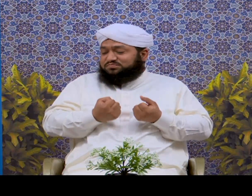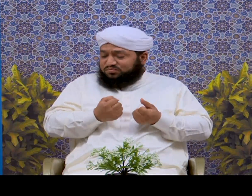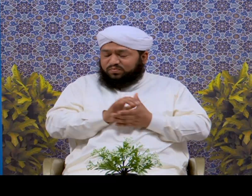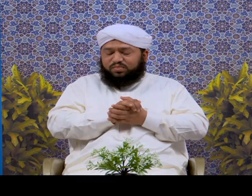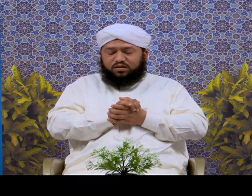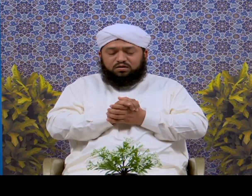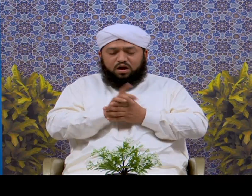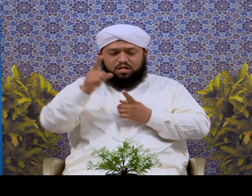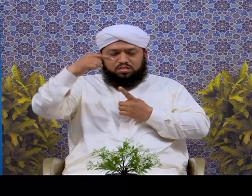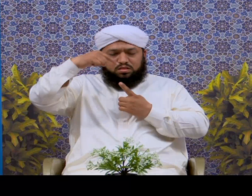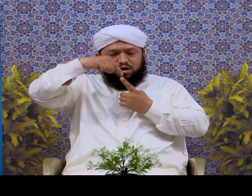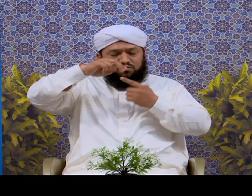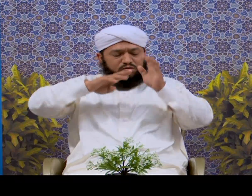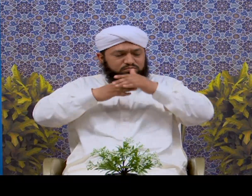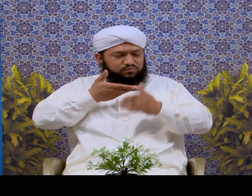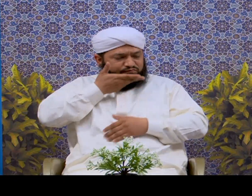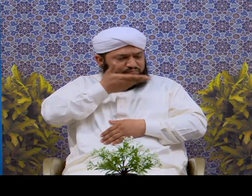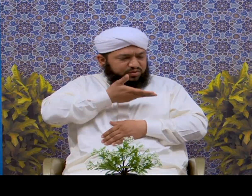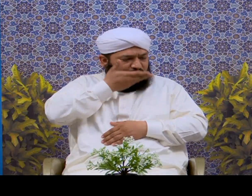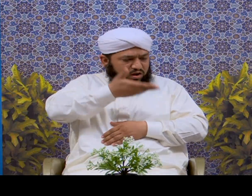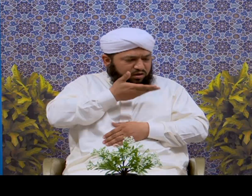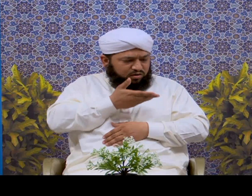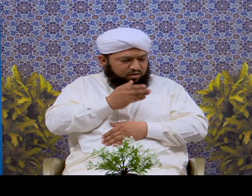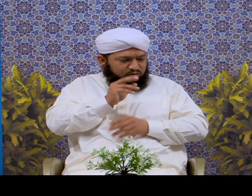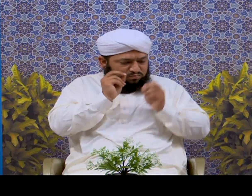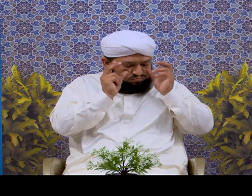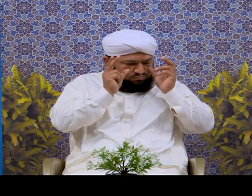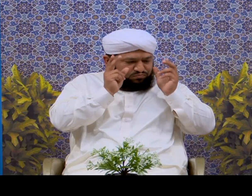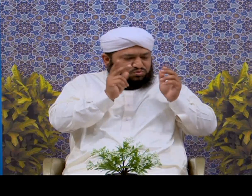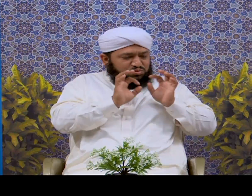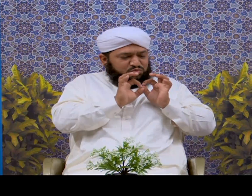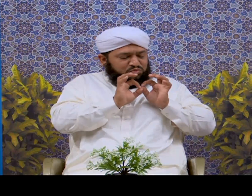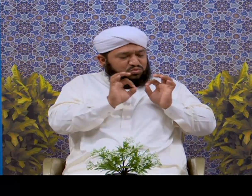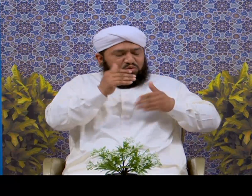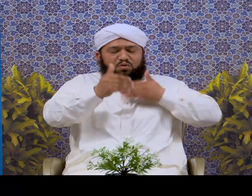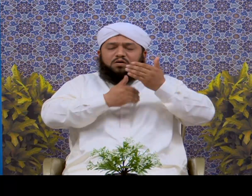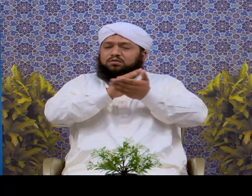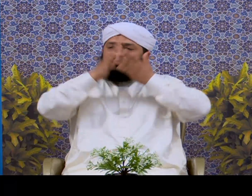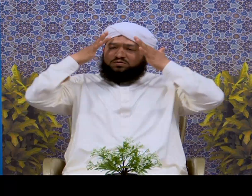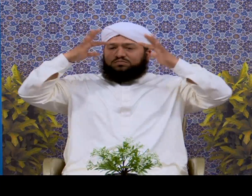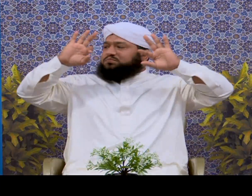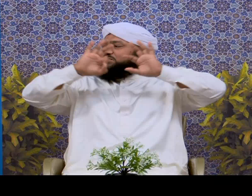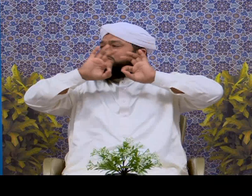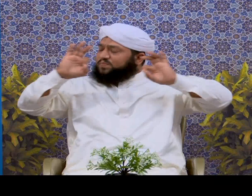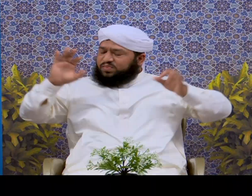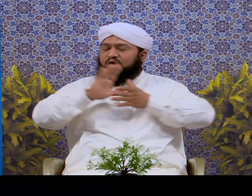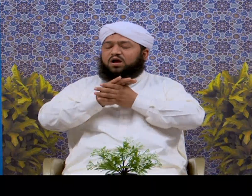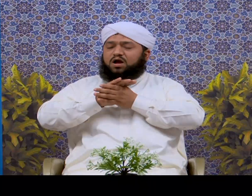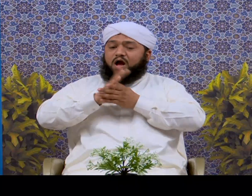شیخ ابو بکر شبلی رحمۃ اللہ علیہ فرماتے ہیں، یہ بات آئی گئی ہو گئی۔ کچھ عرصے کے بعد مجھے مکہ مکرمہ میں حاضری کی